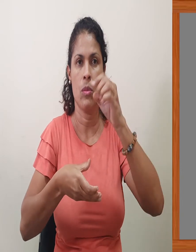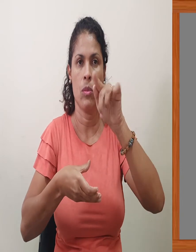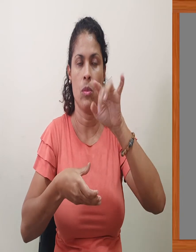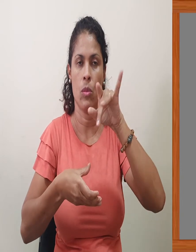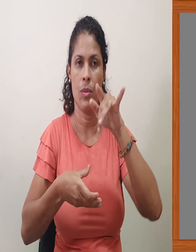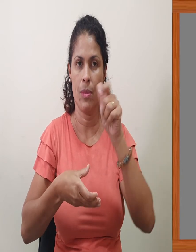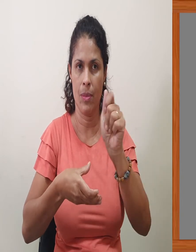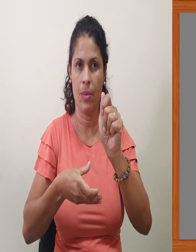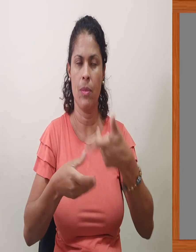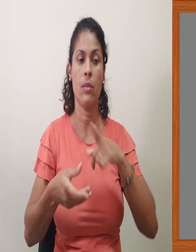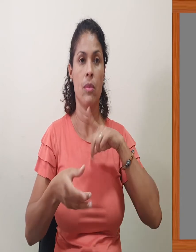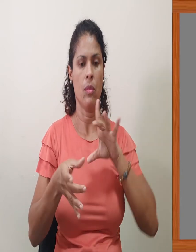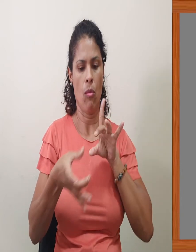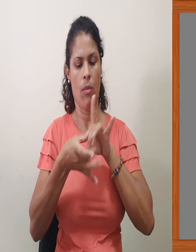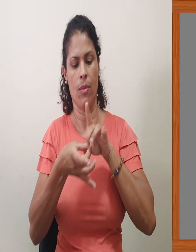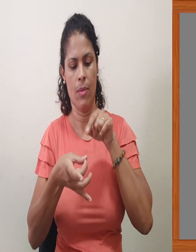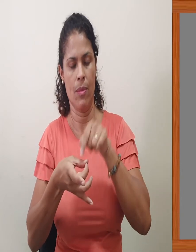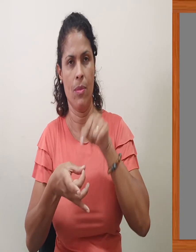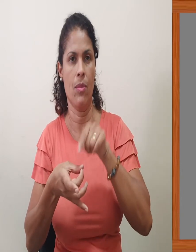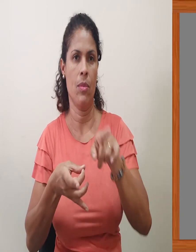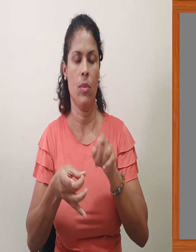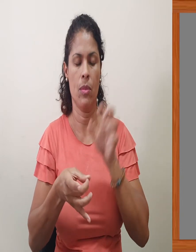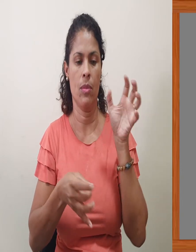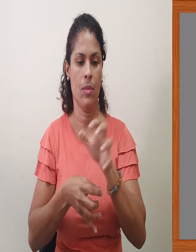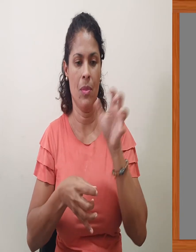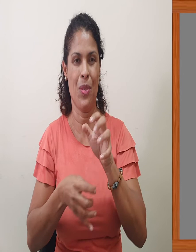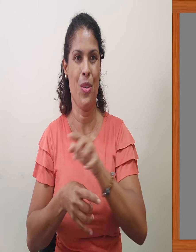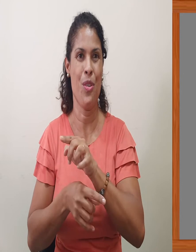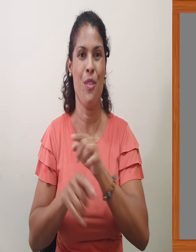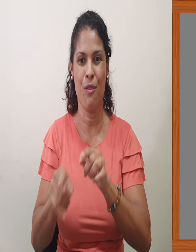outro mecanismo depende da via mitocondrial.